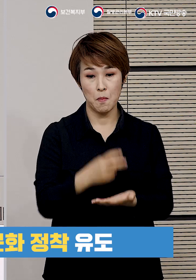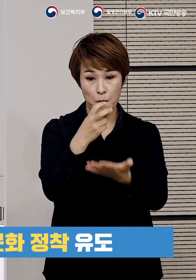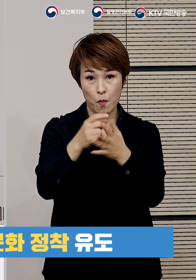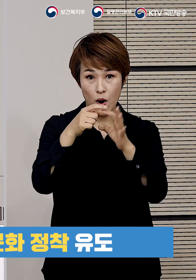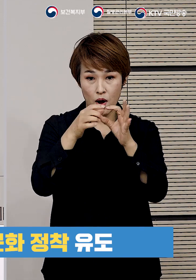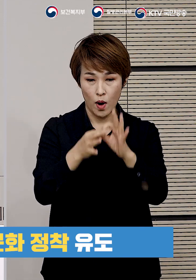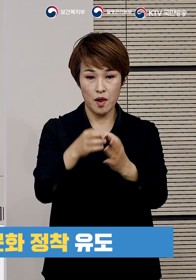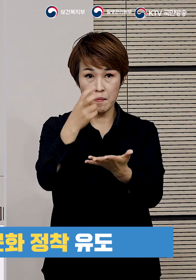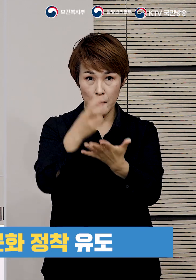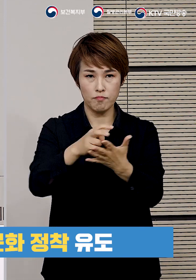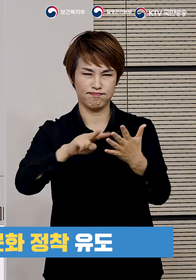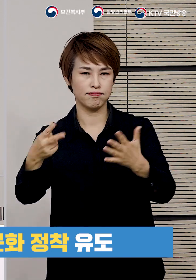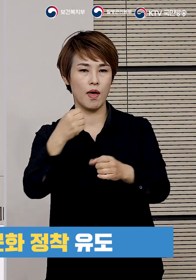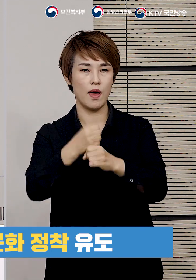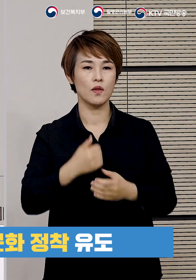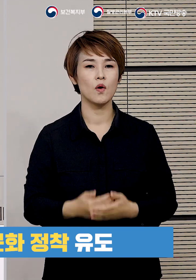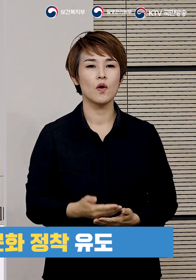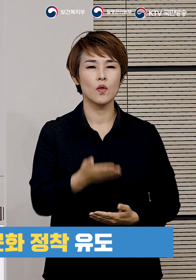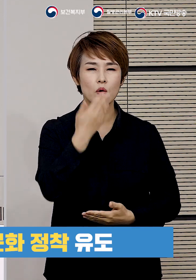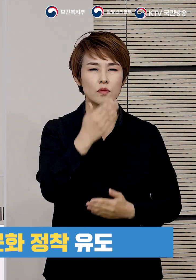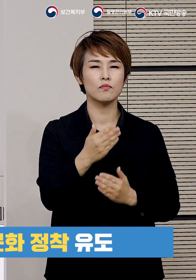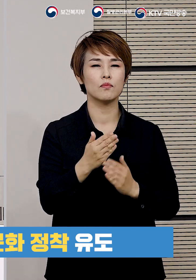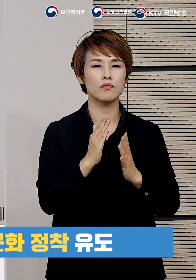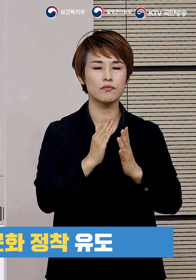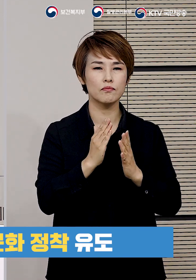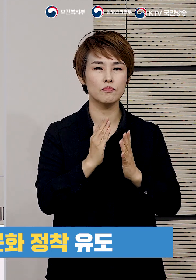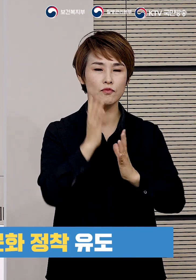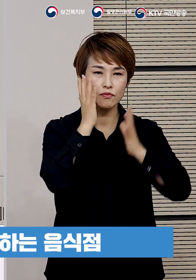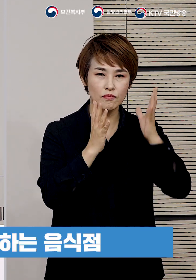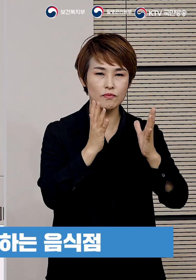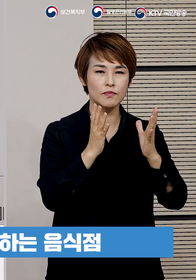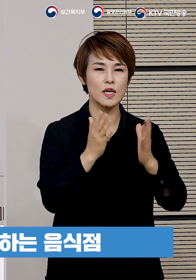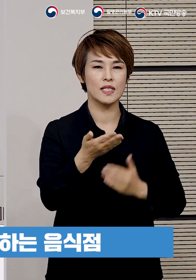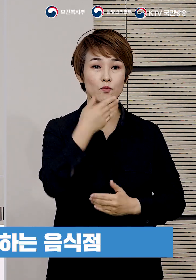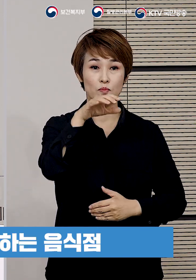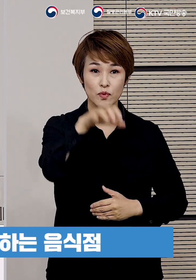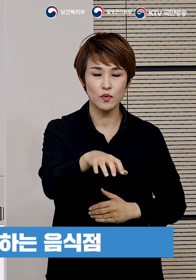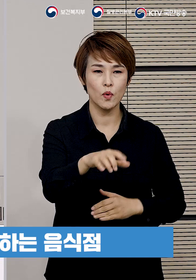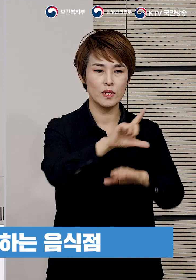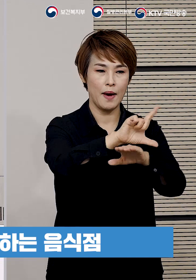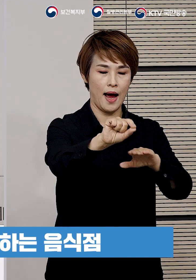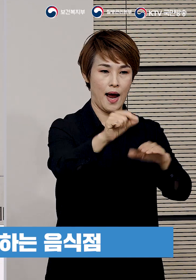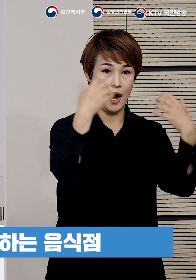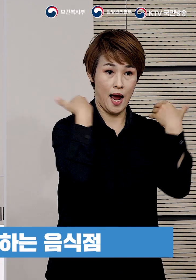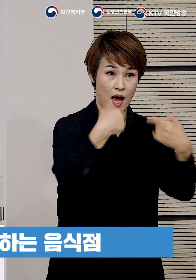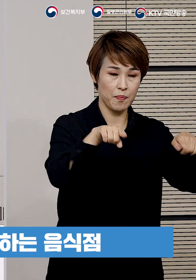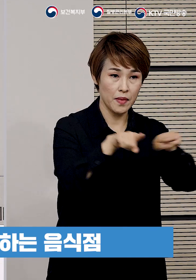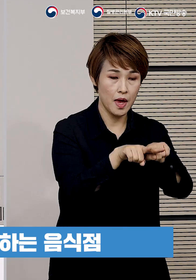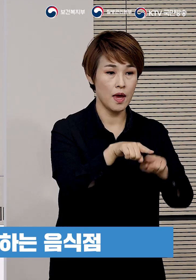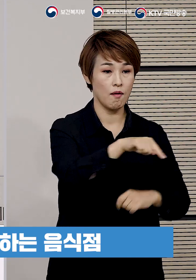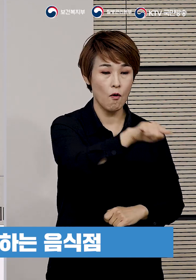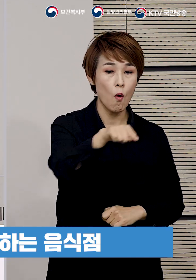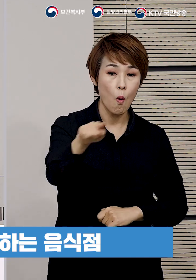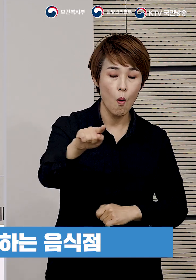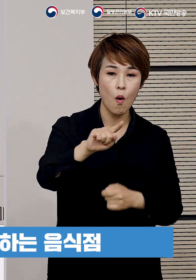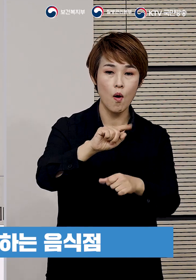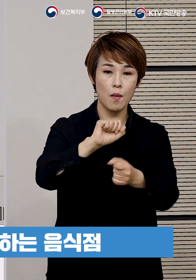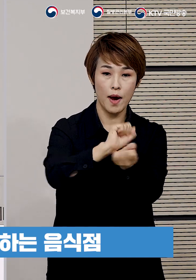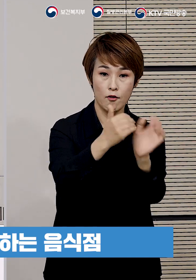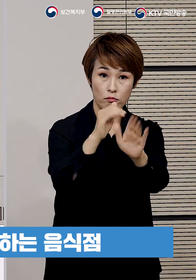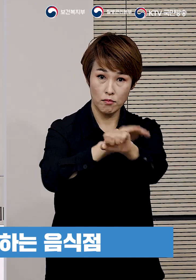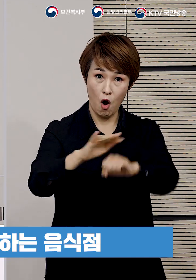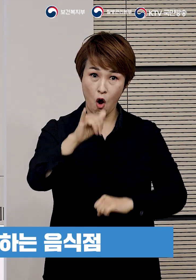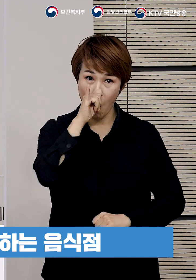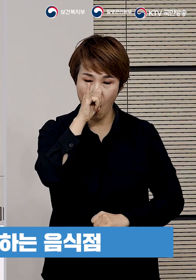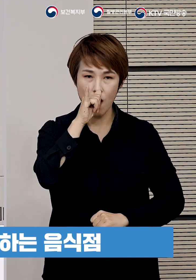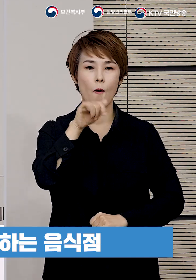식품위생법령 개정을 추진토록 하겠습니다. 또한 농림축산식품부, 지방자치단체와 함께